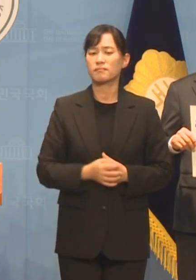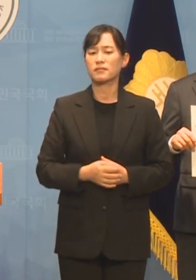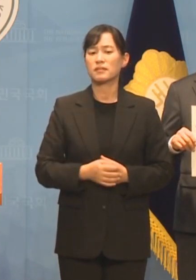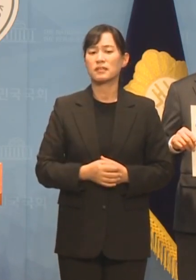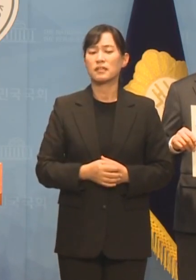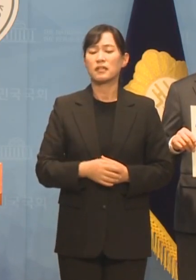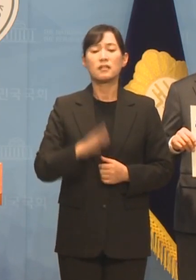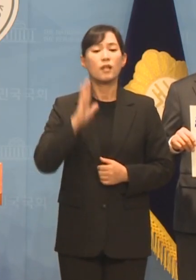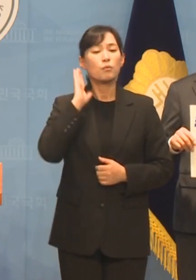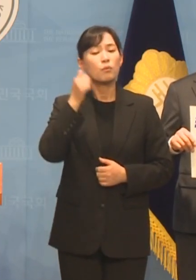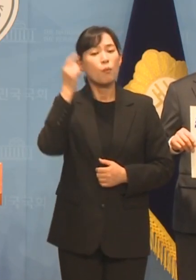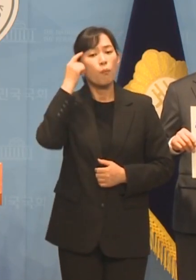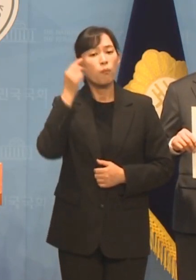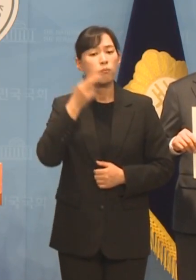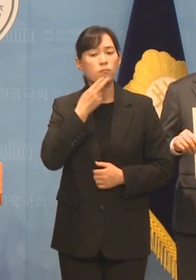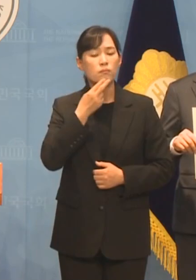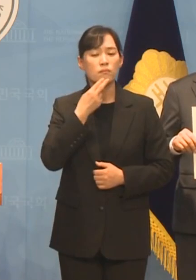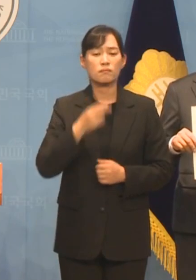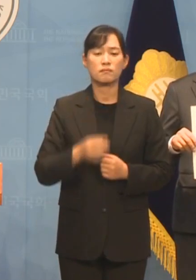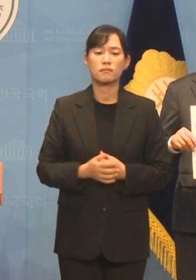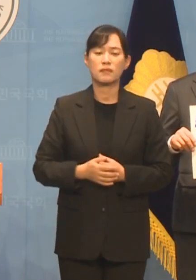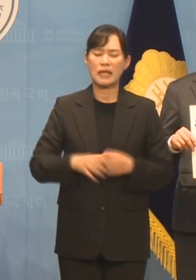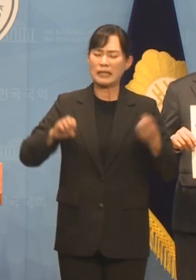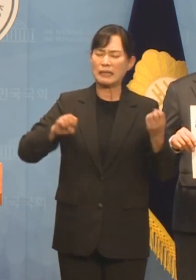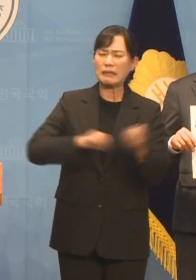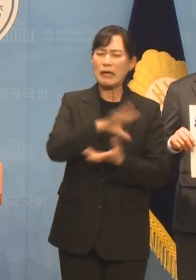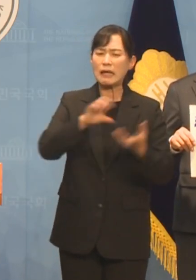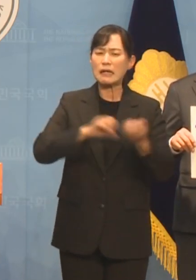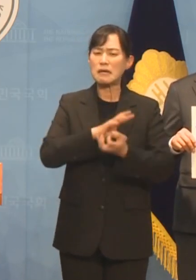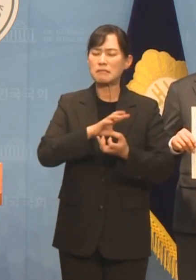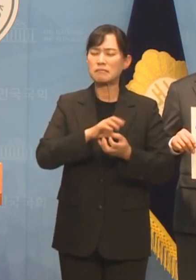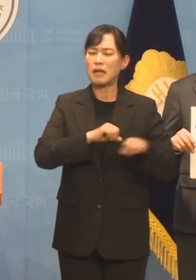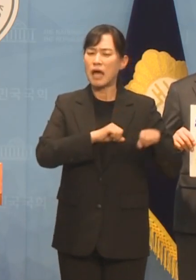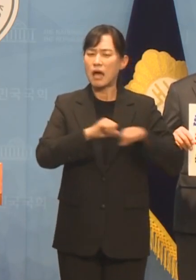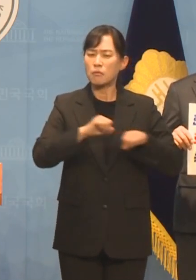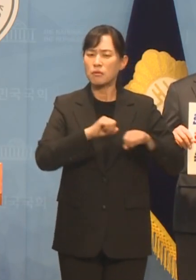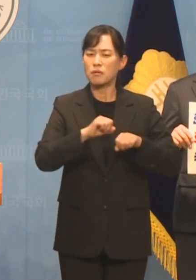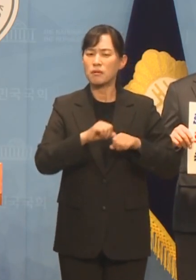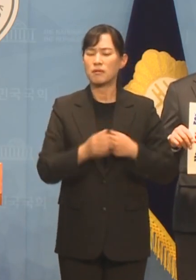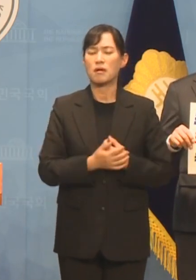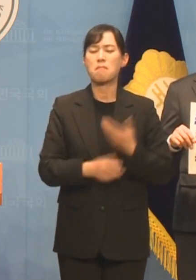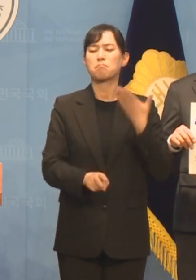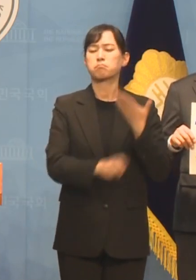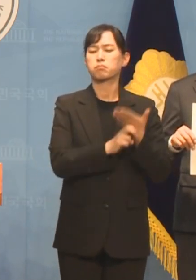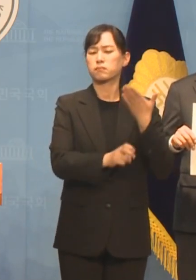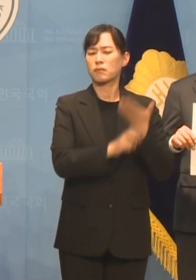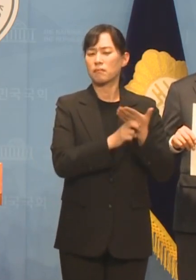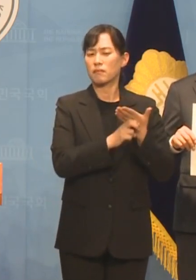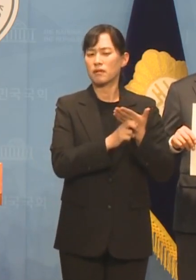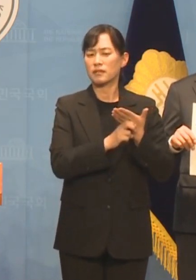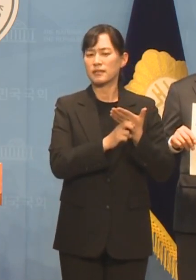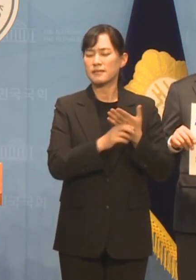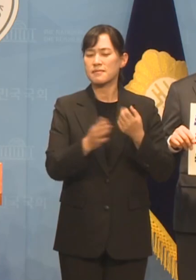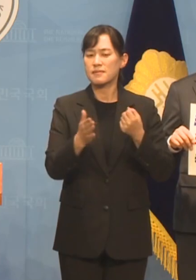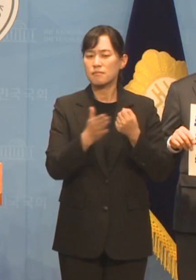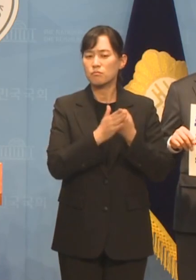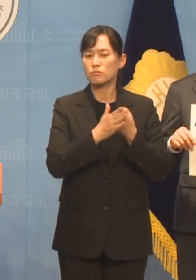그 대통령은 왜 없습니까? 내란의 행위를, 위헌하고 위법한 행위를